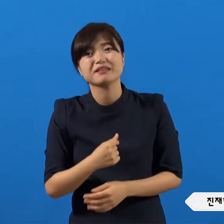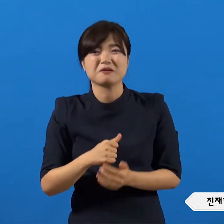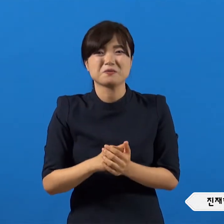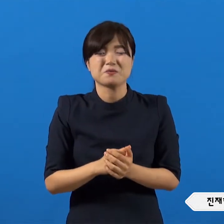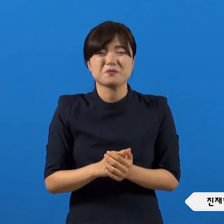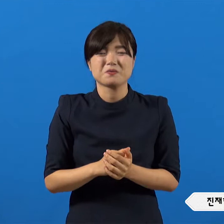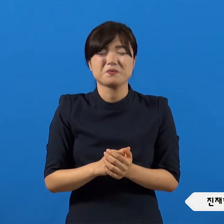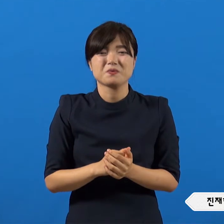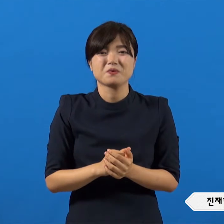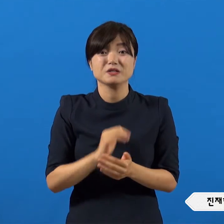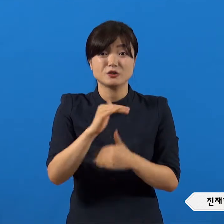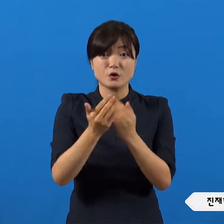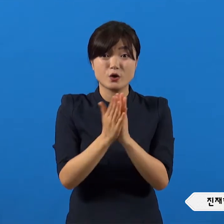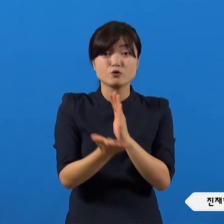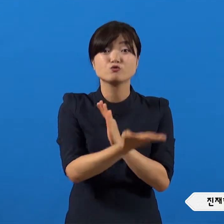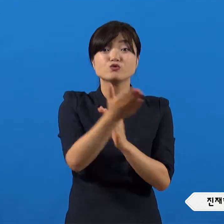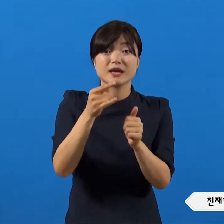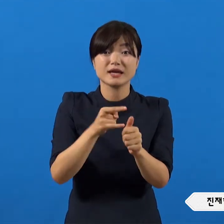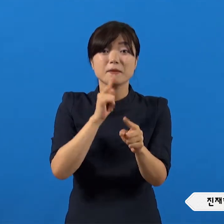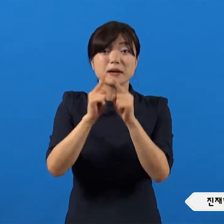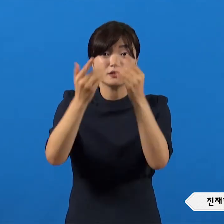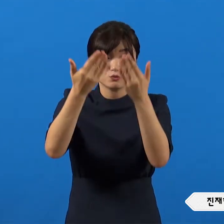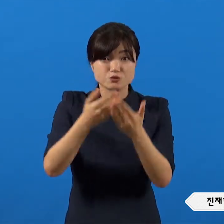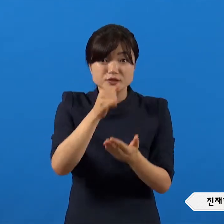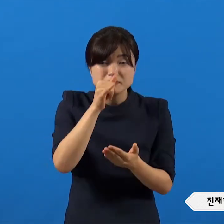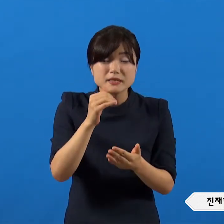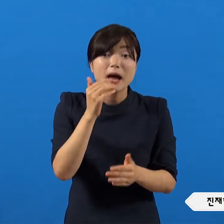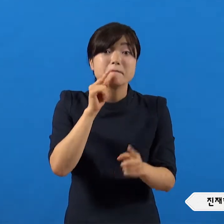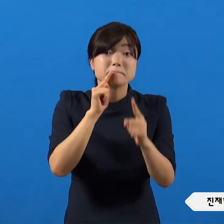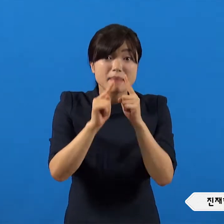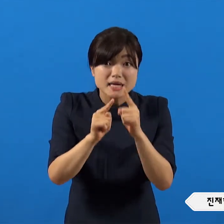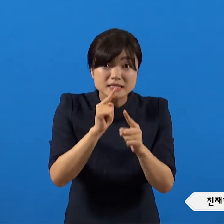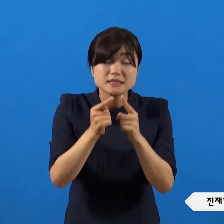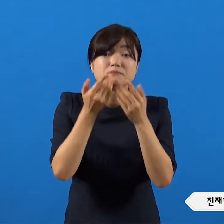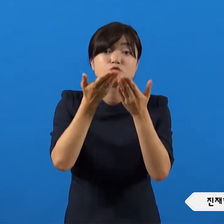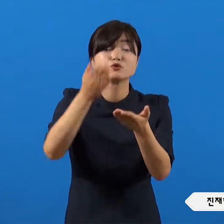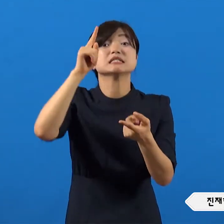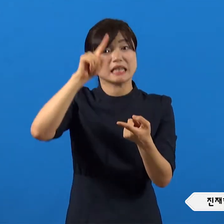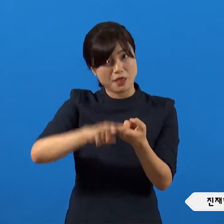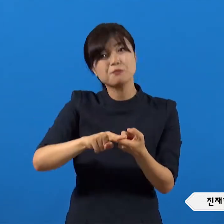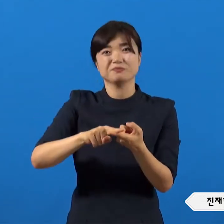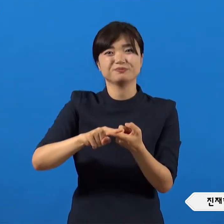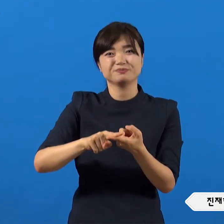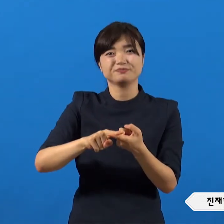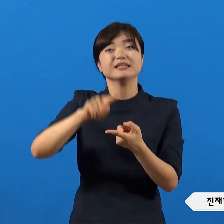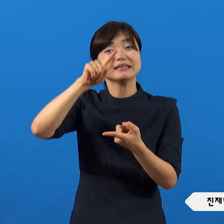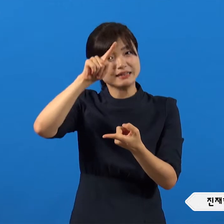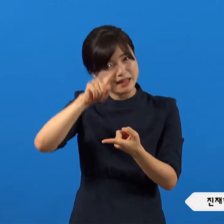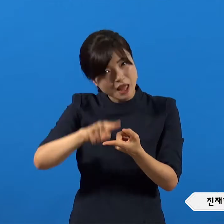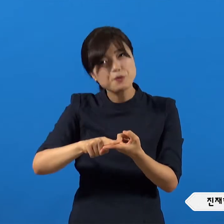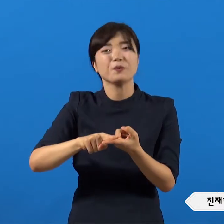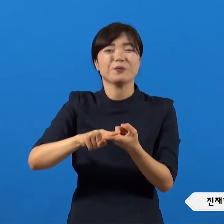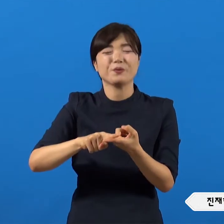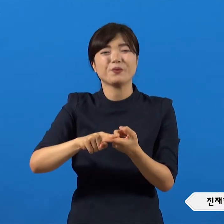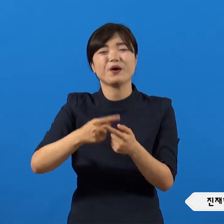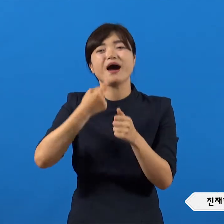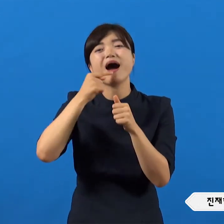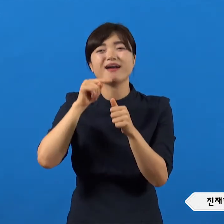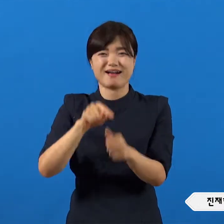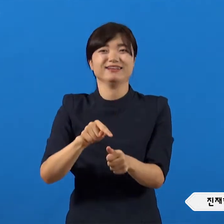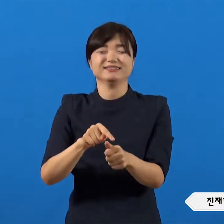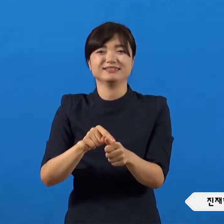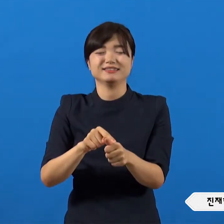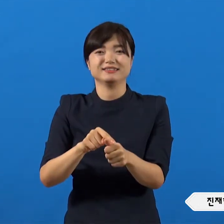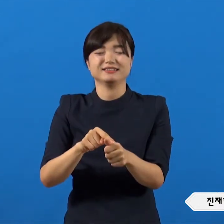오늘 성경은 여러분과 저에게 말씀합니다. 말씀하시는 대로 그대로 하라.